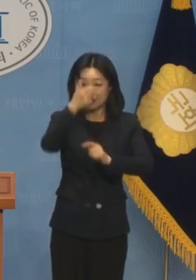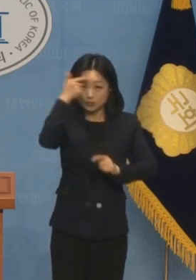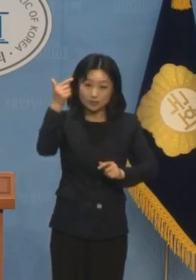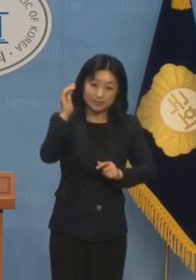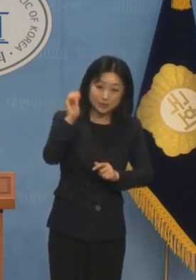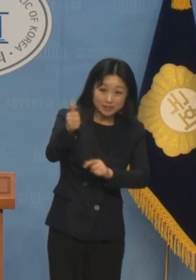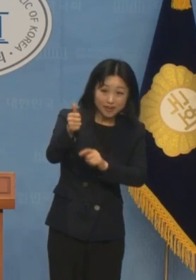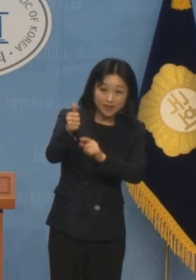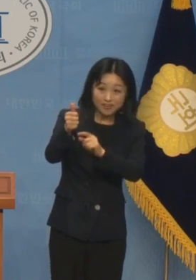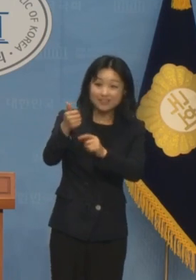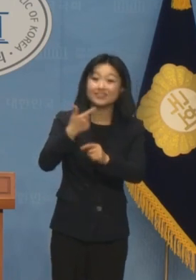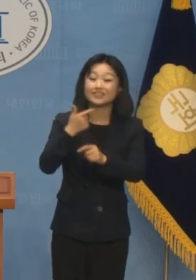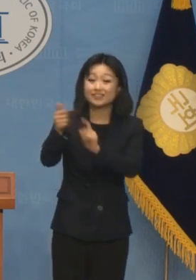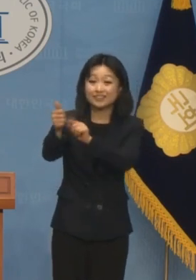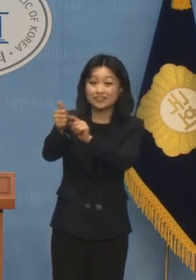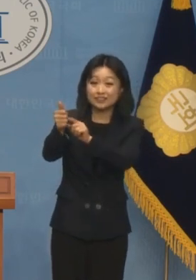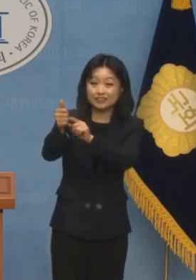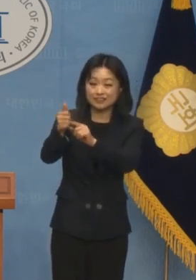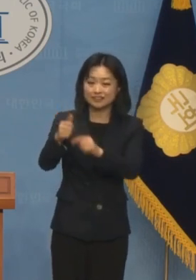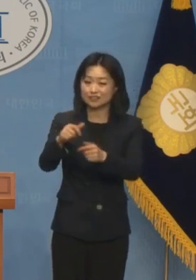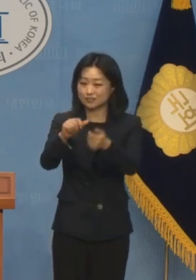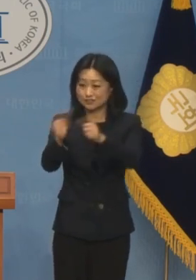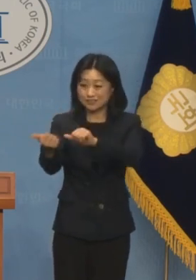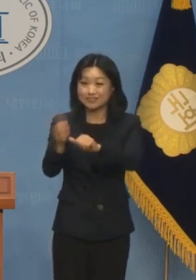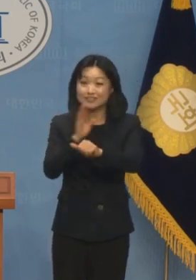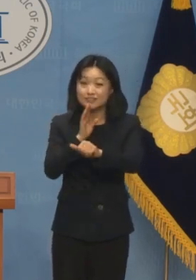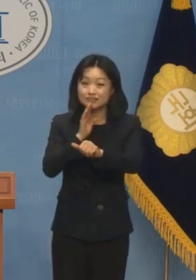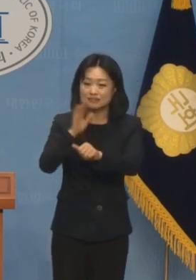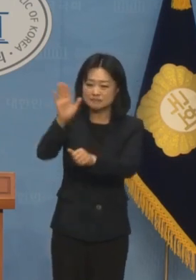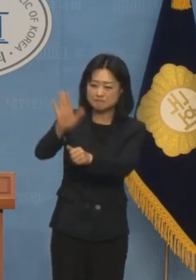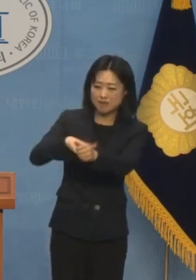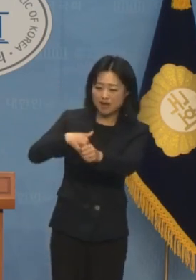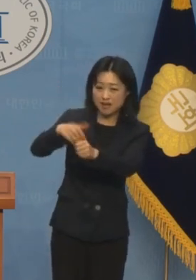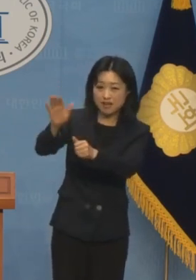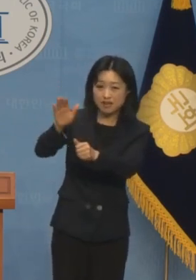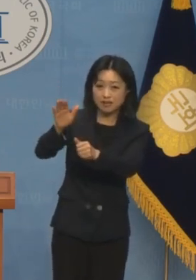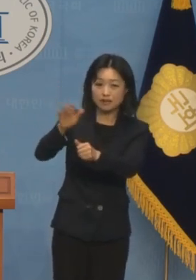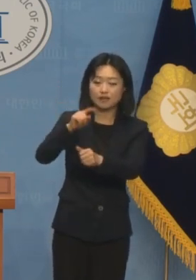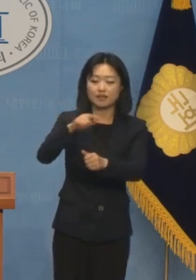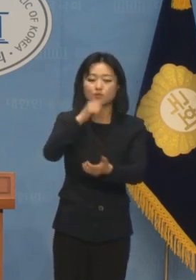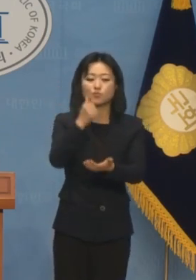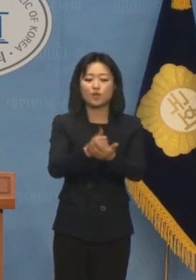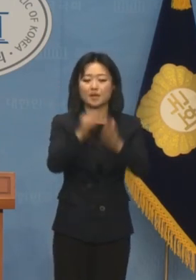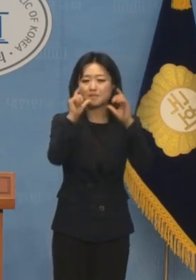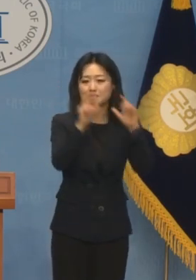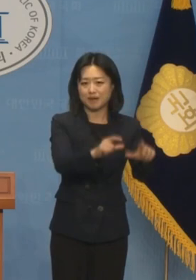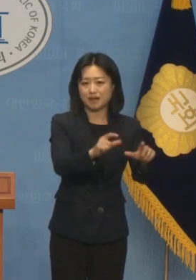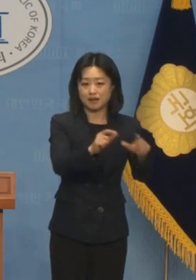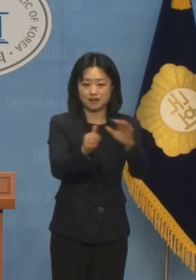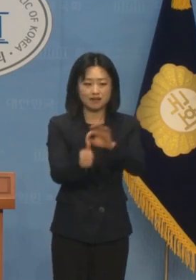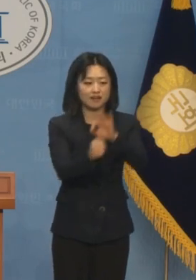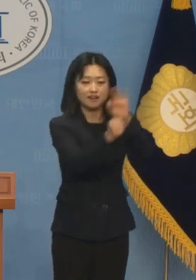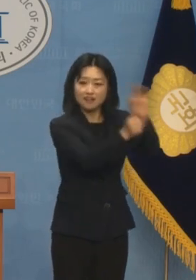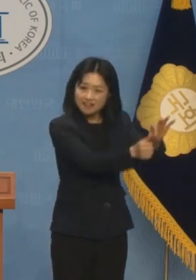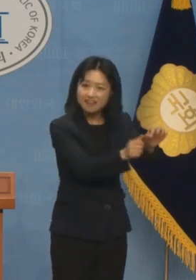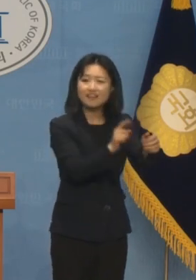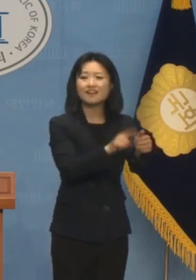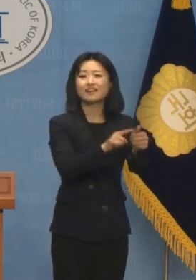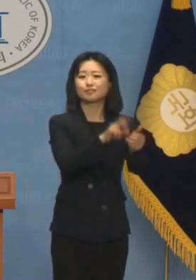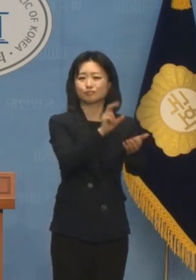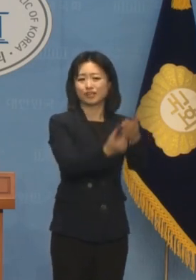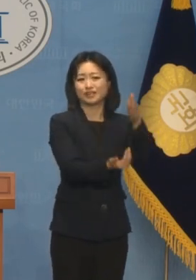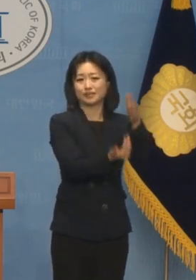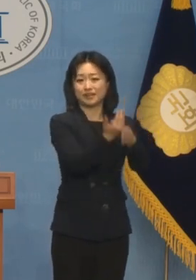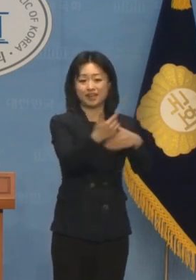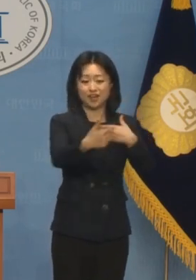명예훼손 소송 1심 유죄 판결을 받기도 한 정진석 의원을 보란듯이 비서실장으로 임명했습니다.